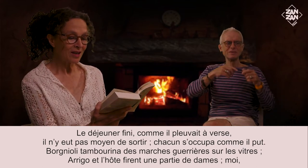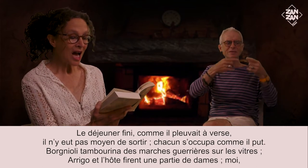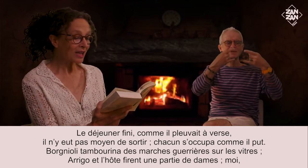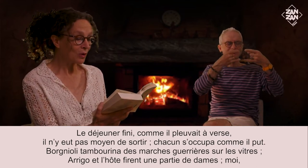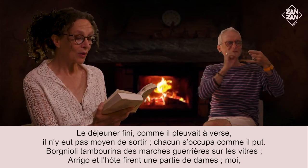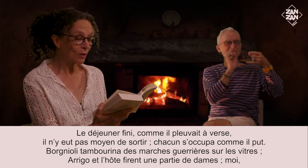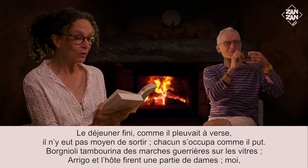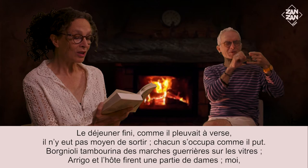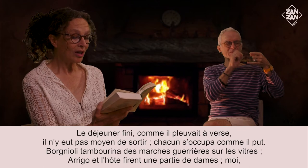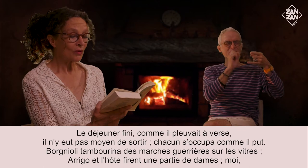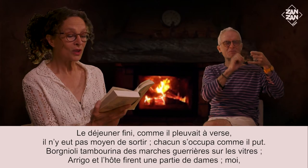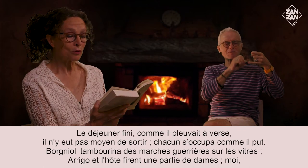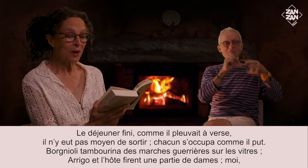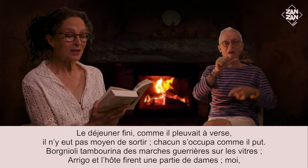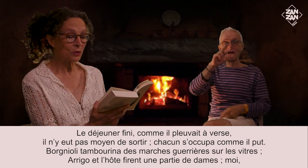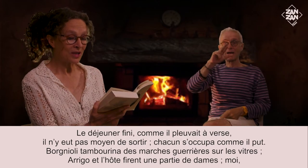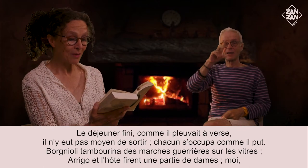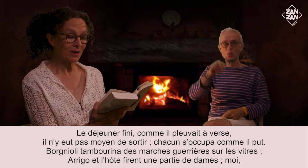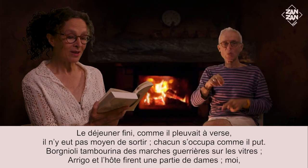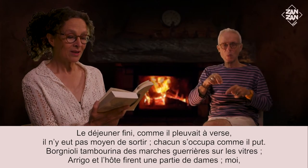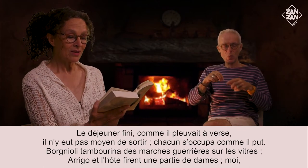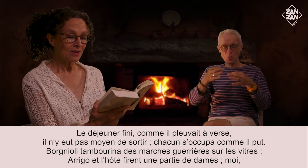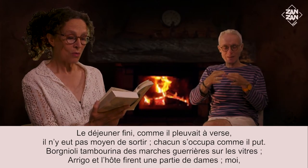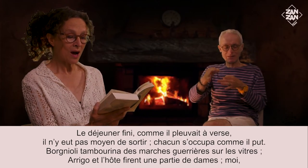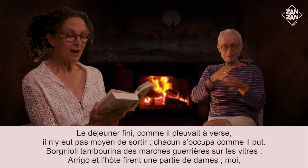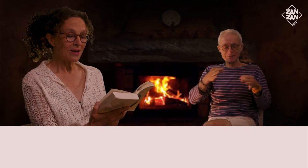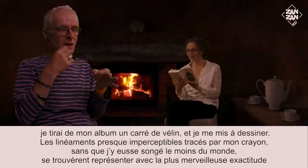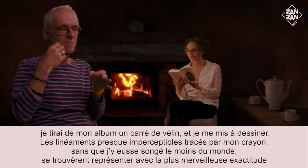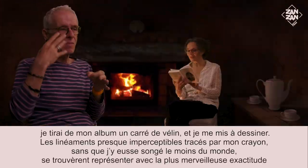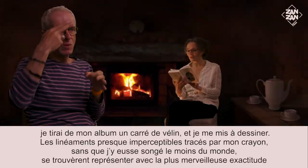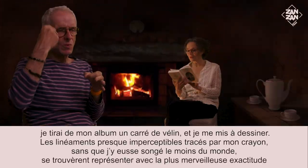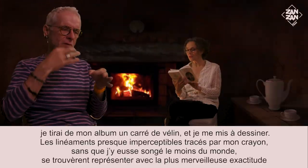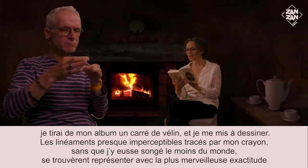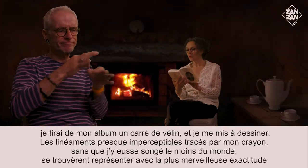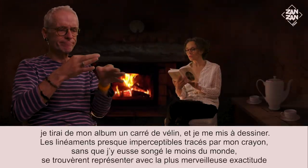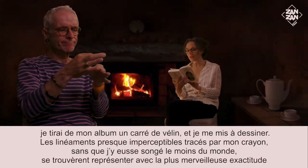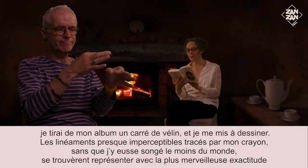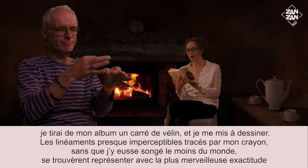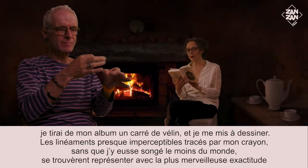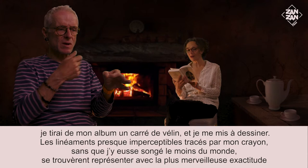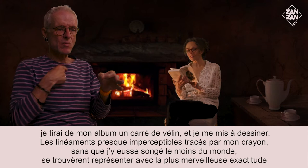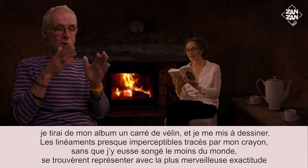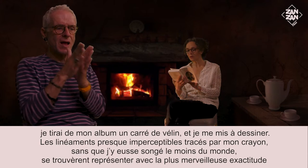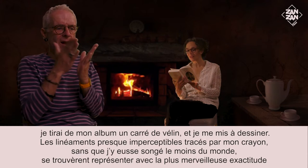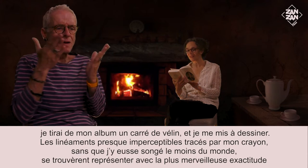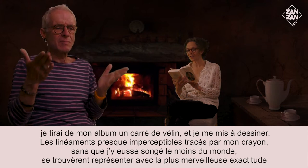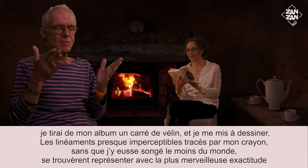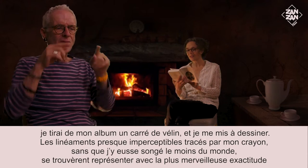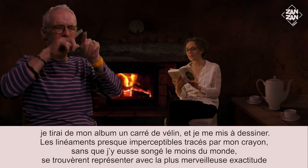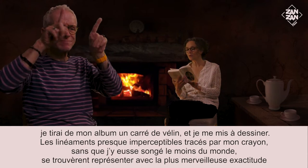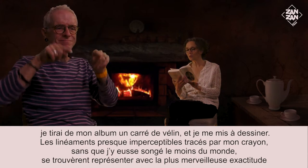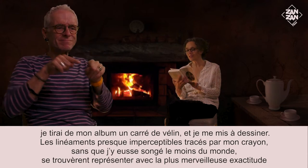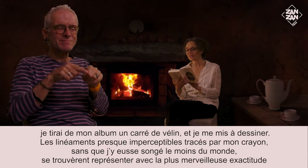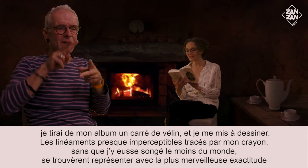vitres Arrigo et l'hôte firent une partie de dames moi je tirais de mon album un carré de vélin